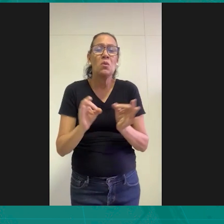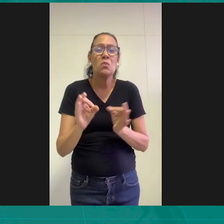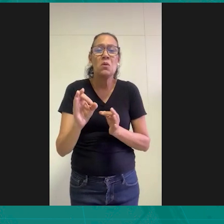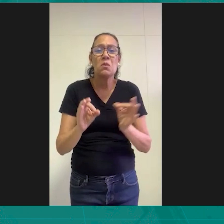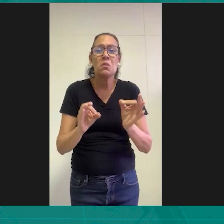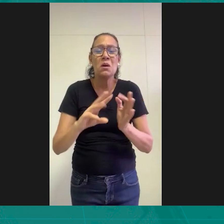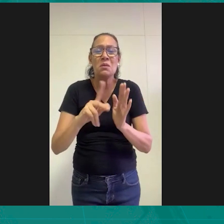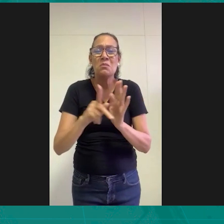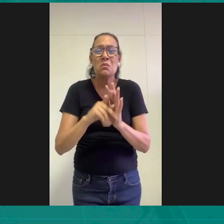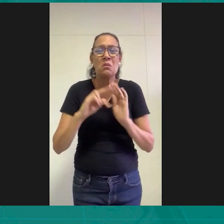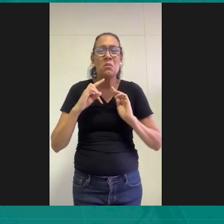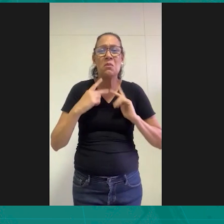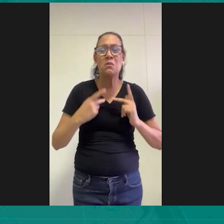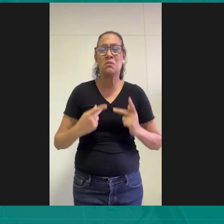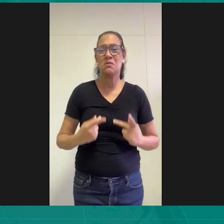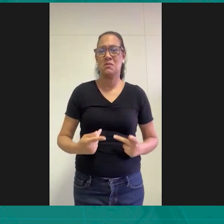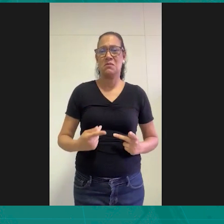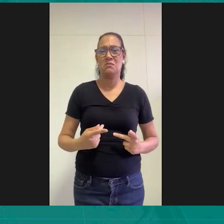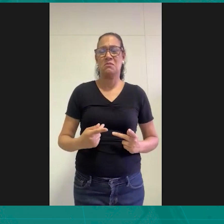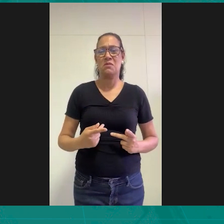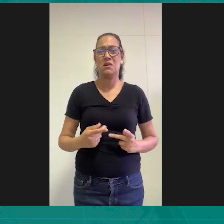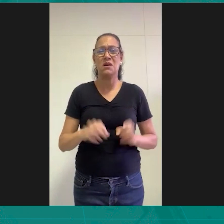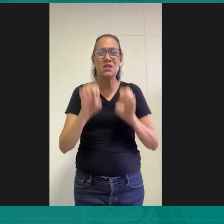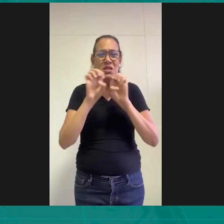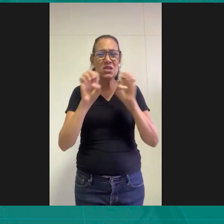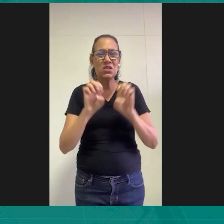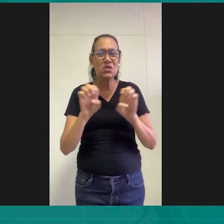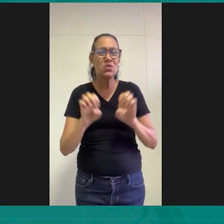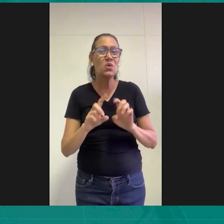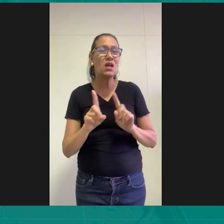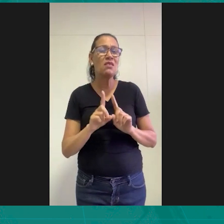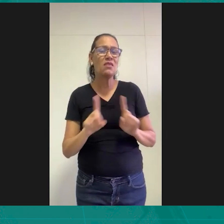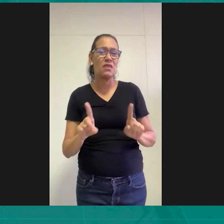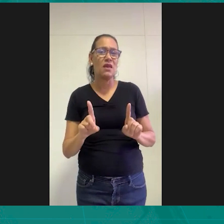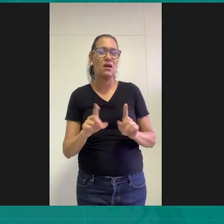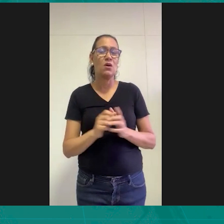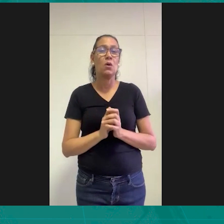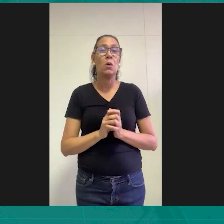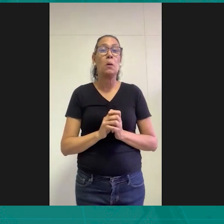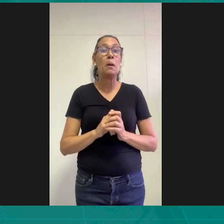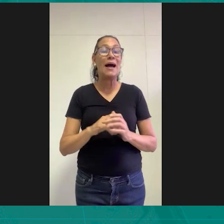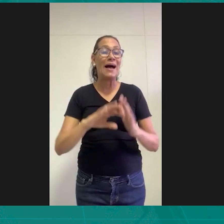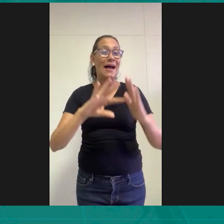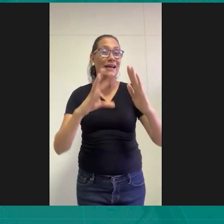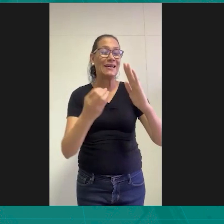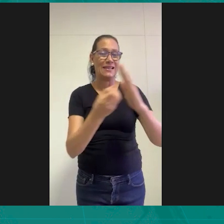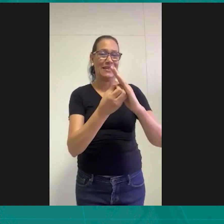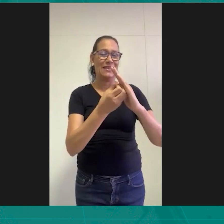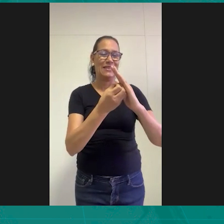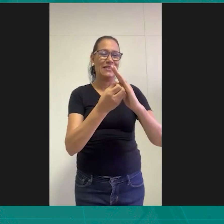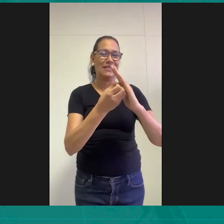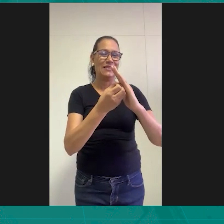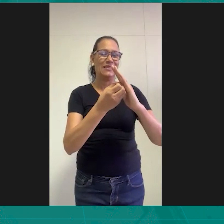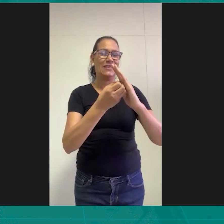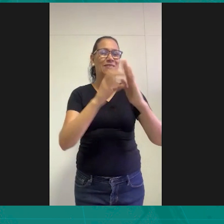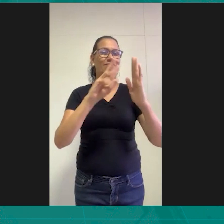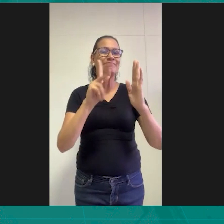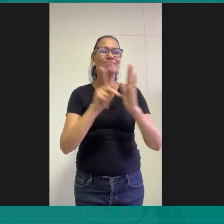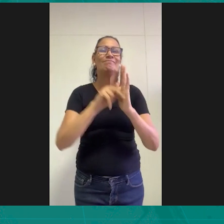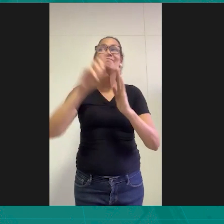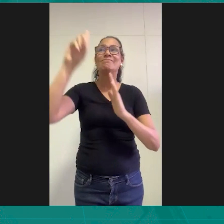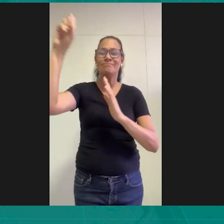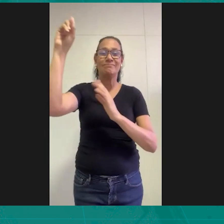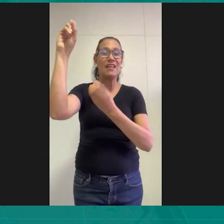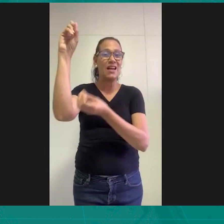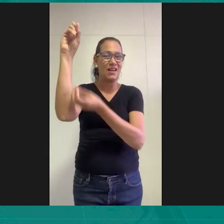é um organismo vivo, é a igreja do Deus vivo, né? E ele deseja,